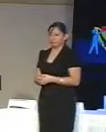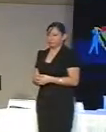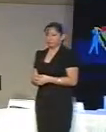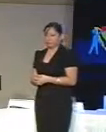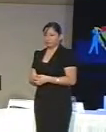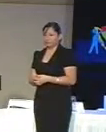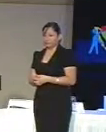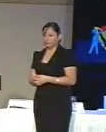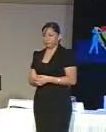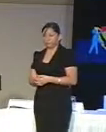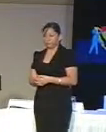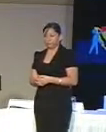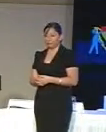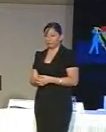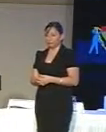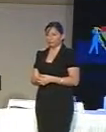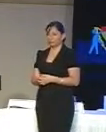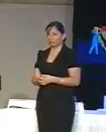Existen